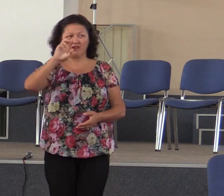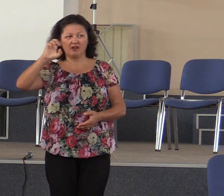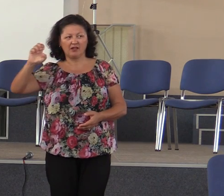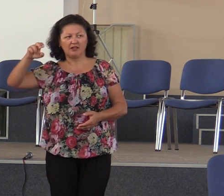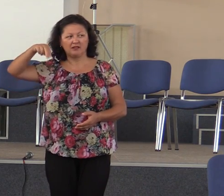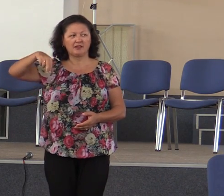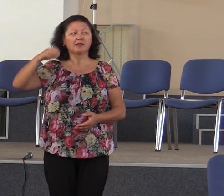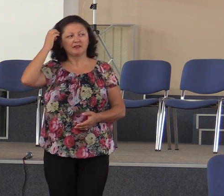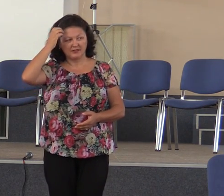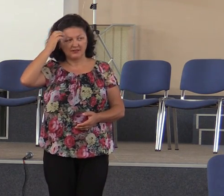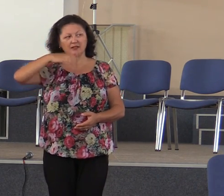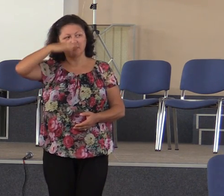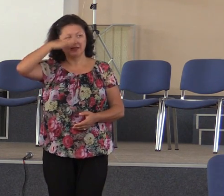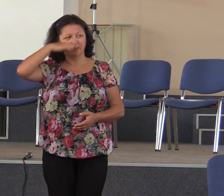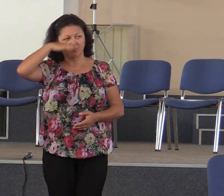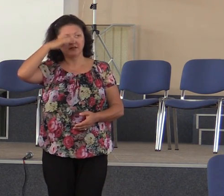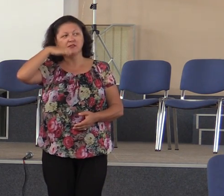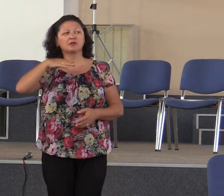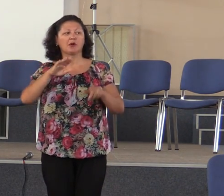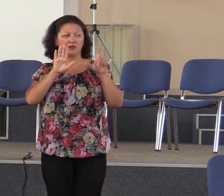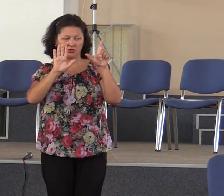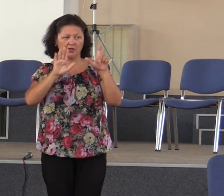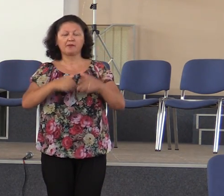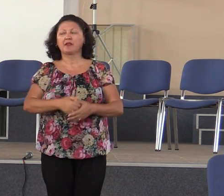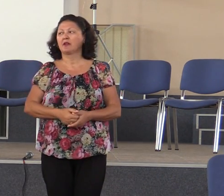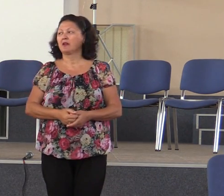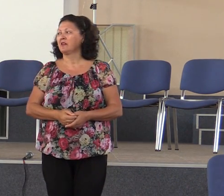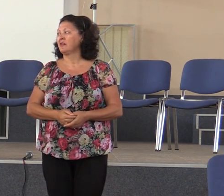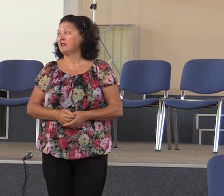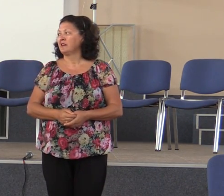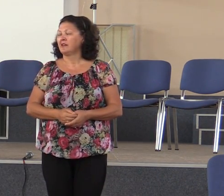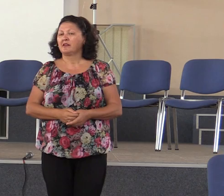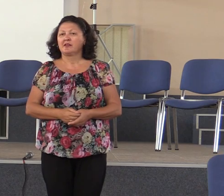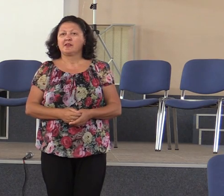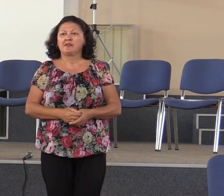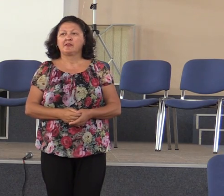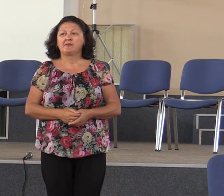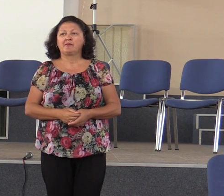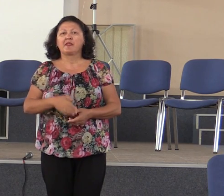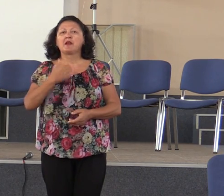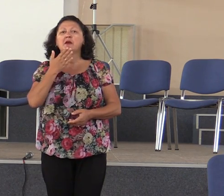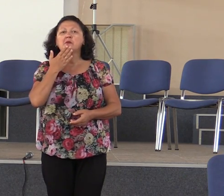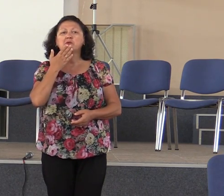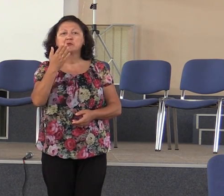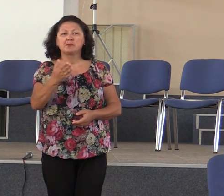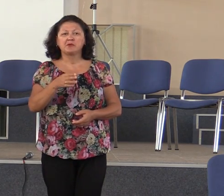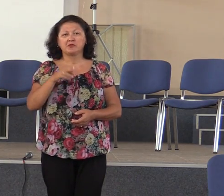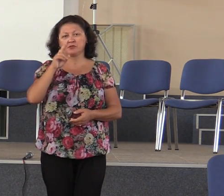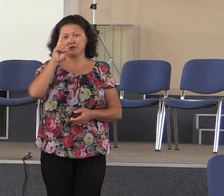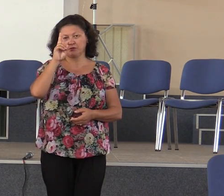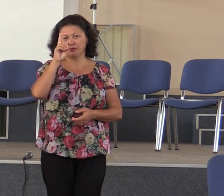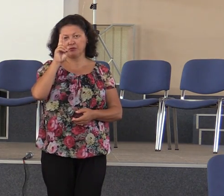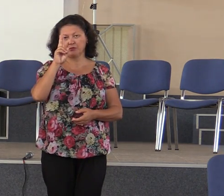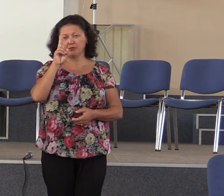ca noi să beneficiem de acest preț frumos, 250 de lei. În același timp o să mulțumim și Uniunii Române